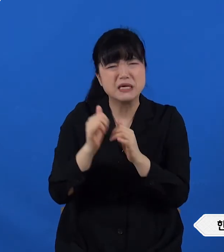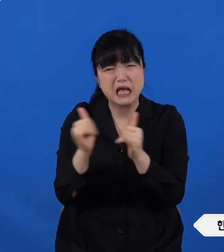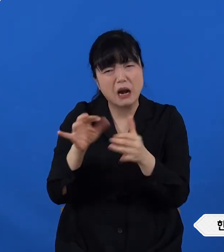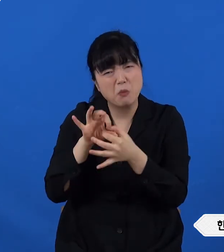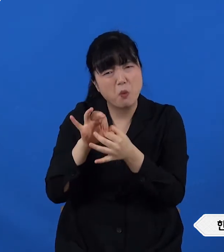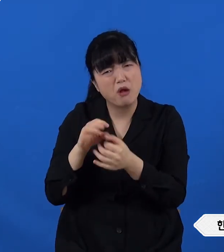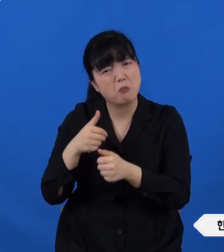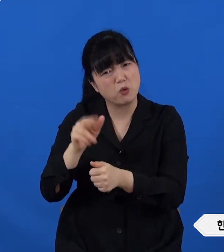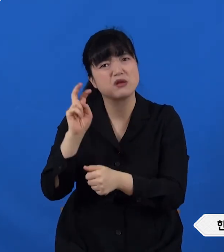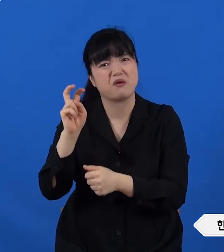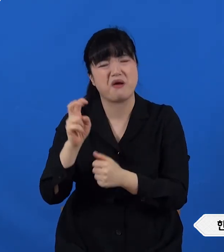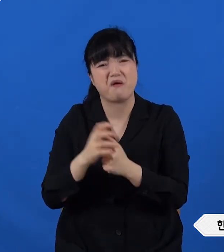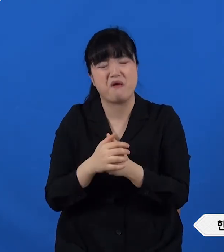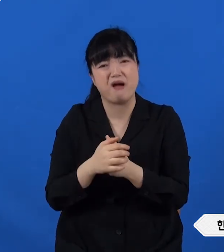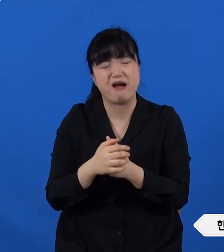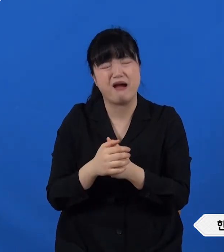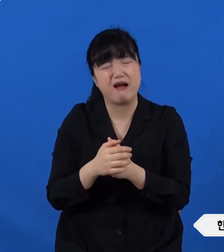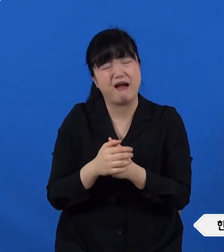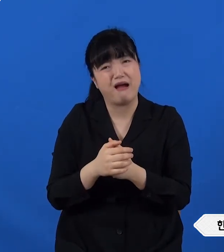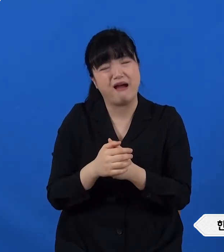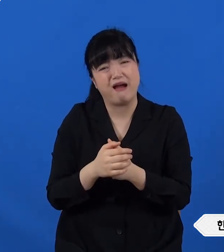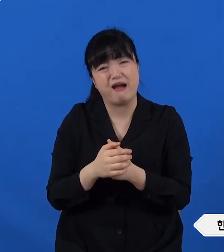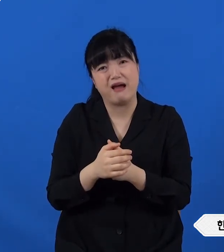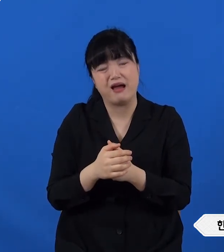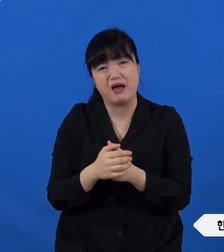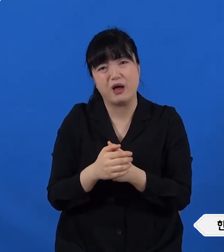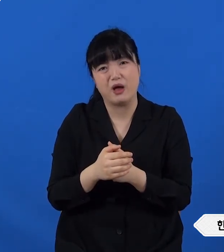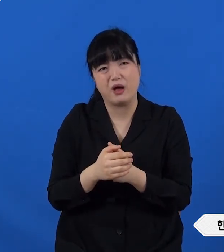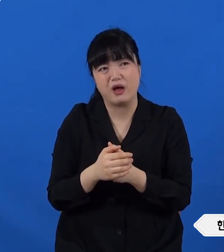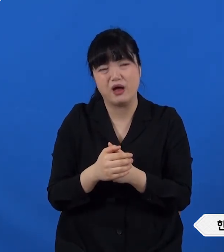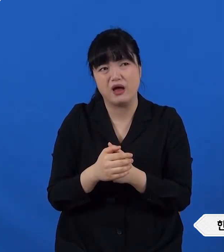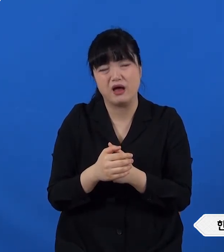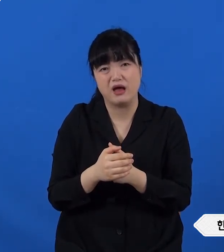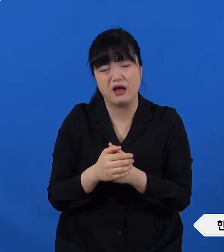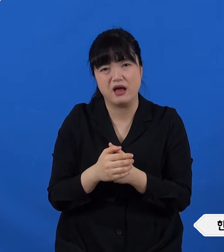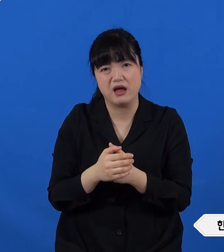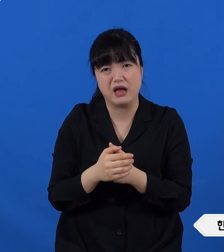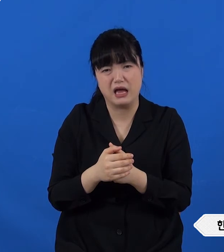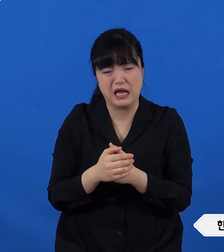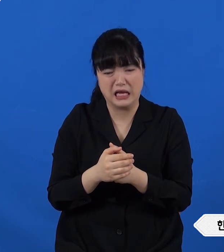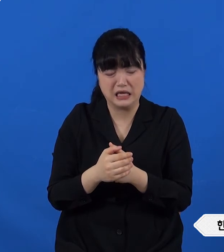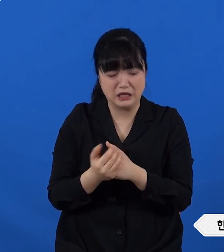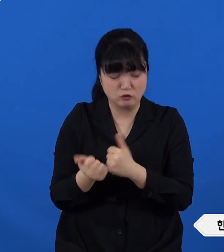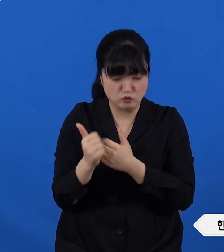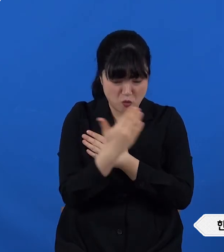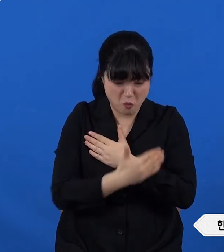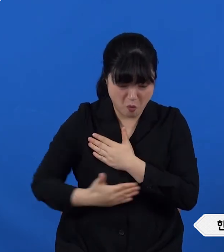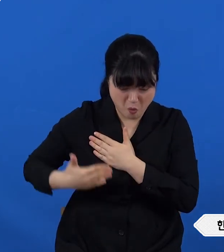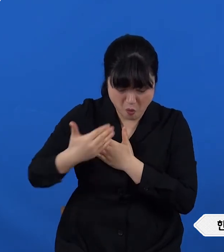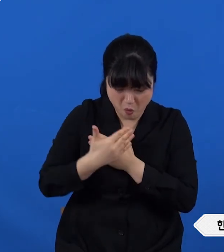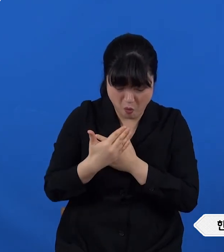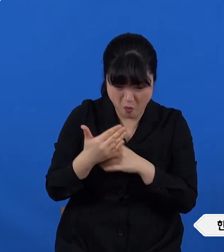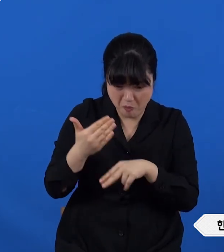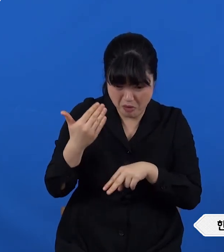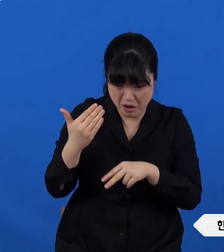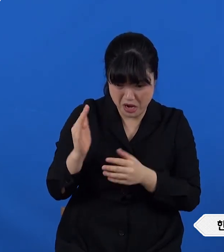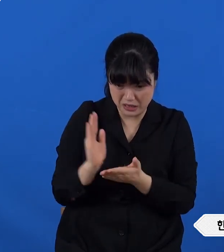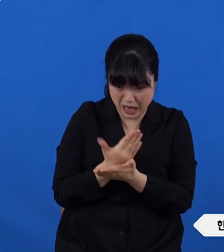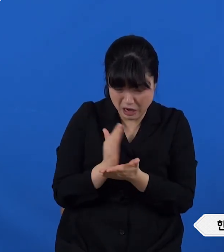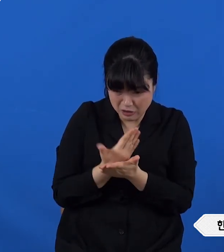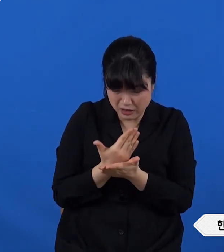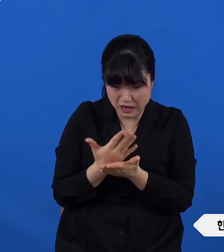보냈겠죠. 하여튼 그렇게 보냈습니다. 그 시체 토막을 받아들고 온 이스라엘이